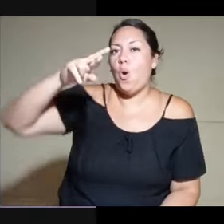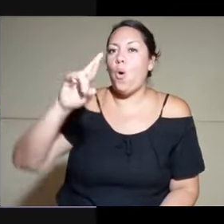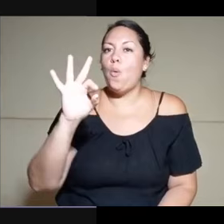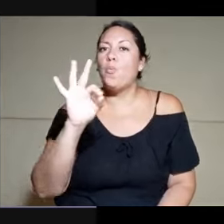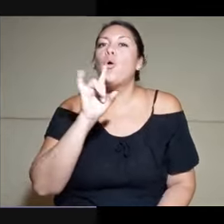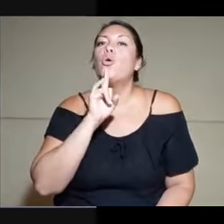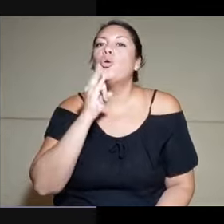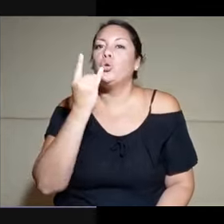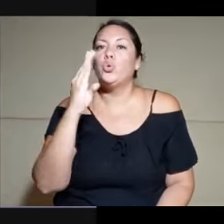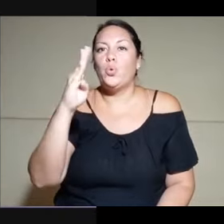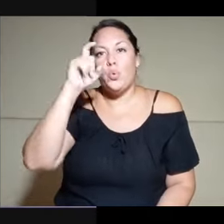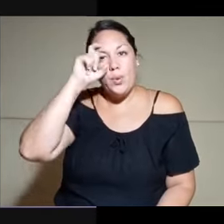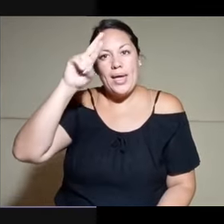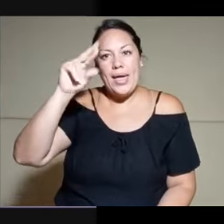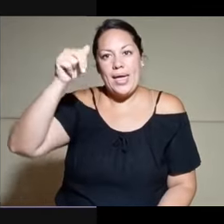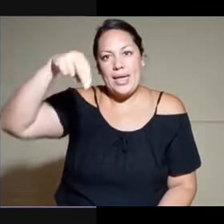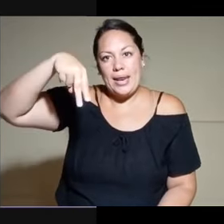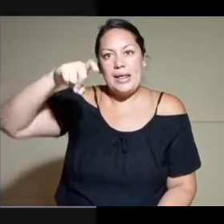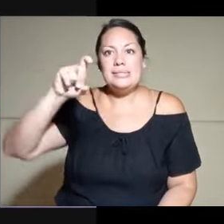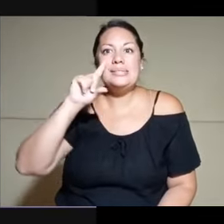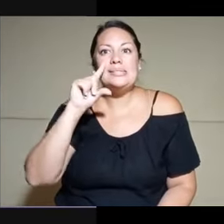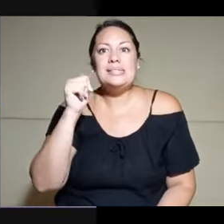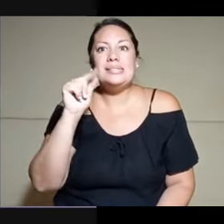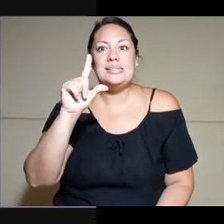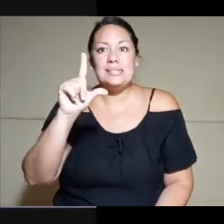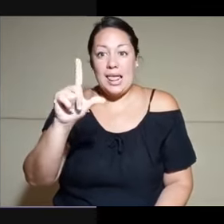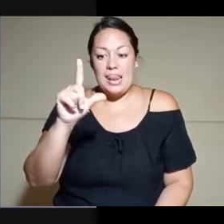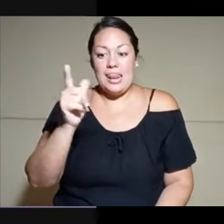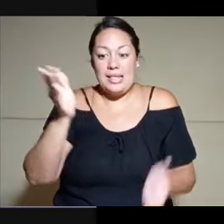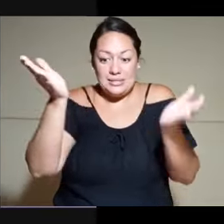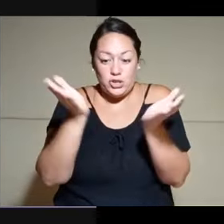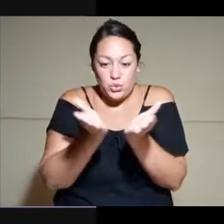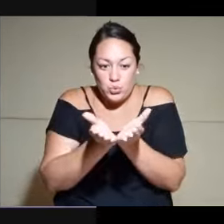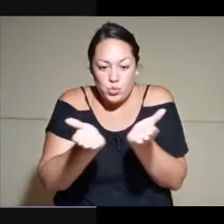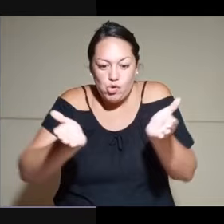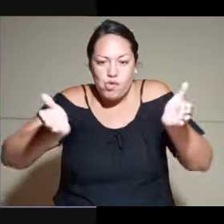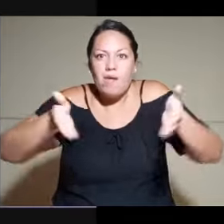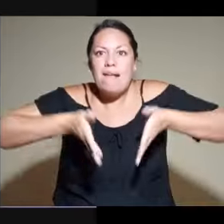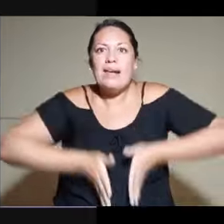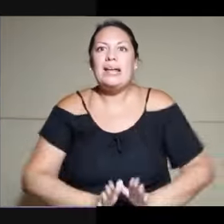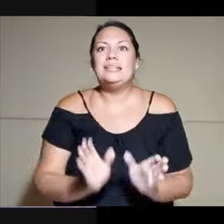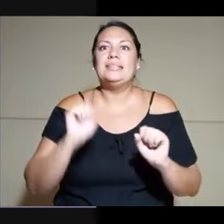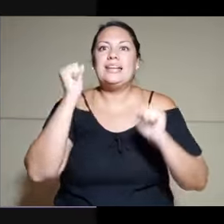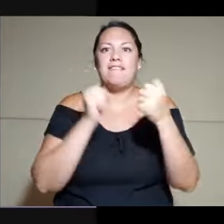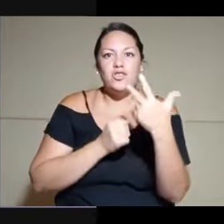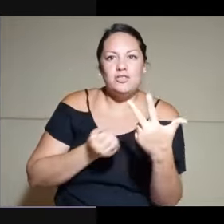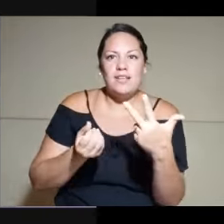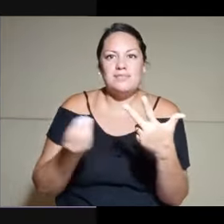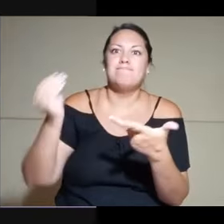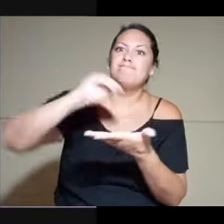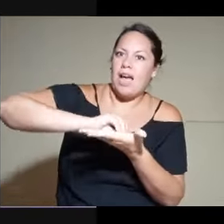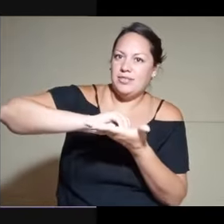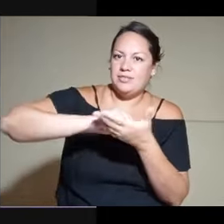llama surco bulbo protuberancial, porque es el límite entre el bulbo y la protuberancia. De ese